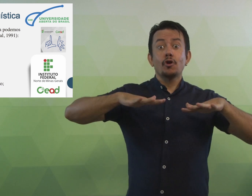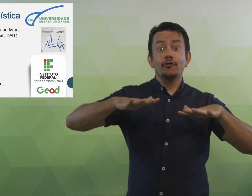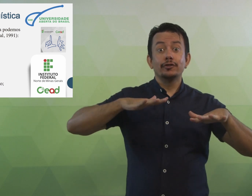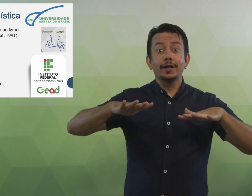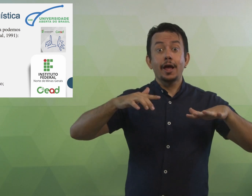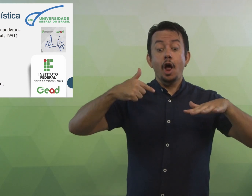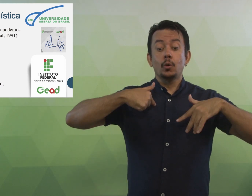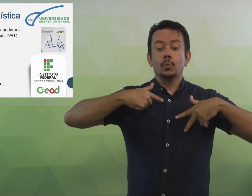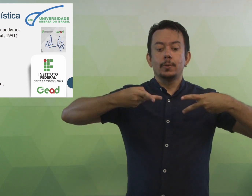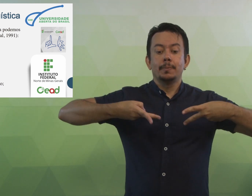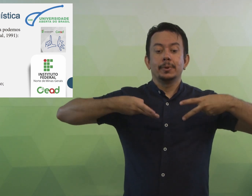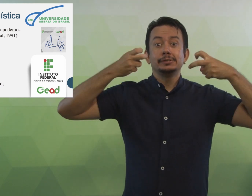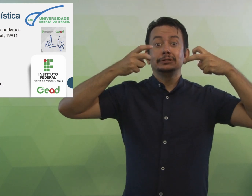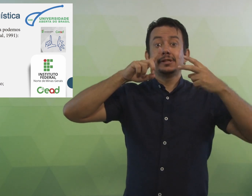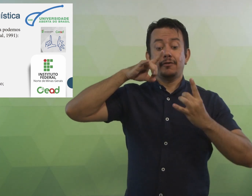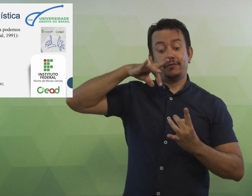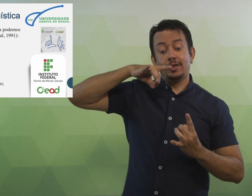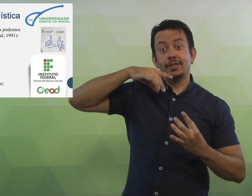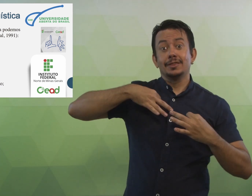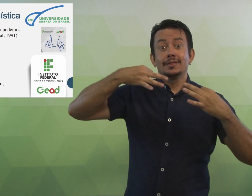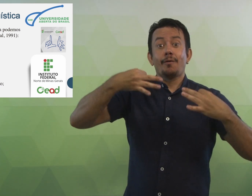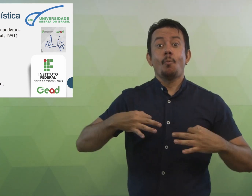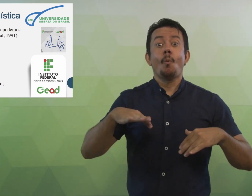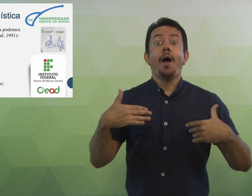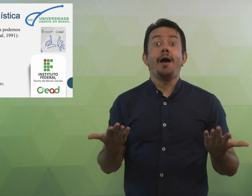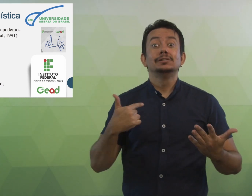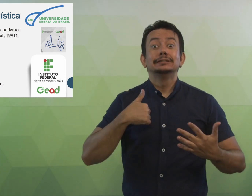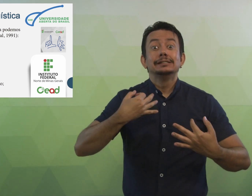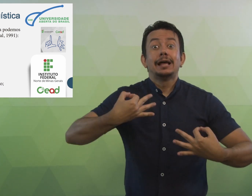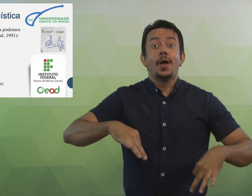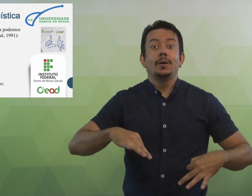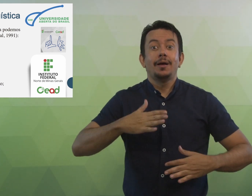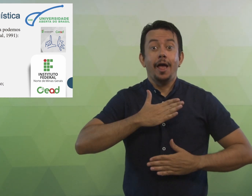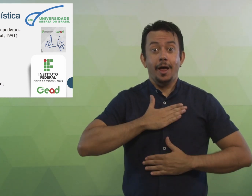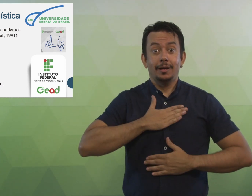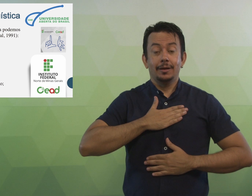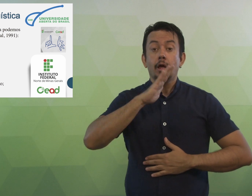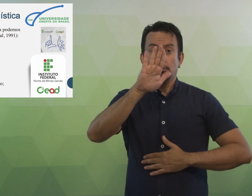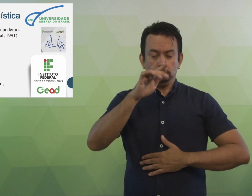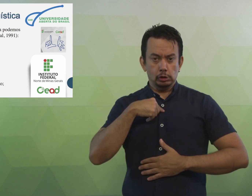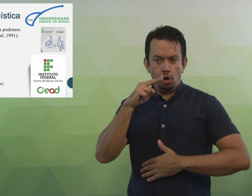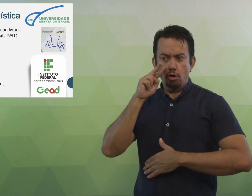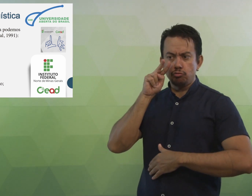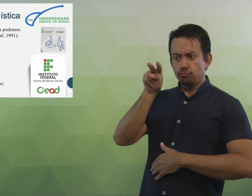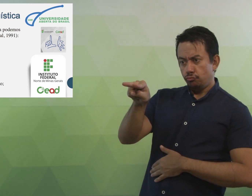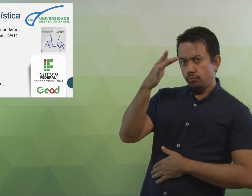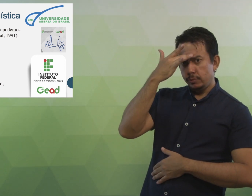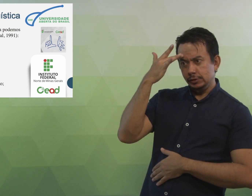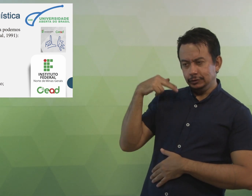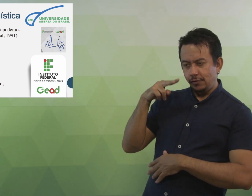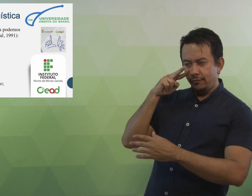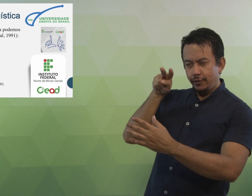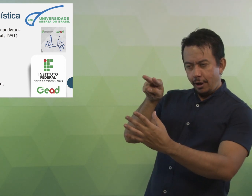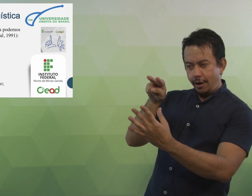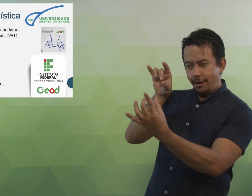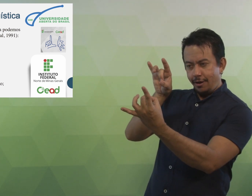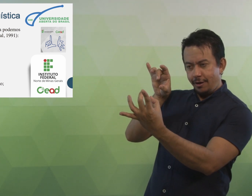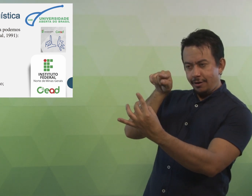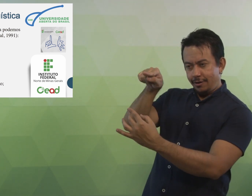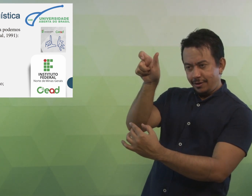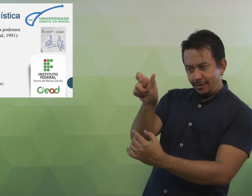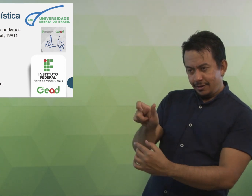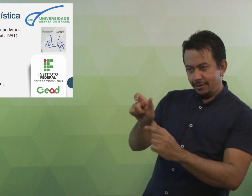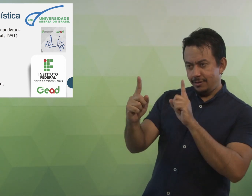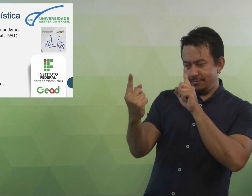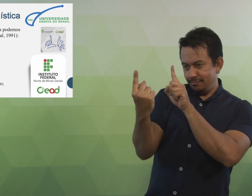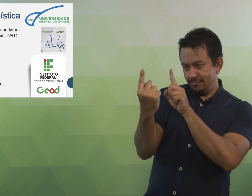percepção do surdo vai ser a percepção visual. Ele percebe o movimento, ele percebe o movimento corporal, vê como que é a